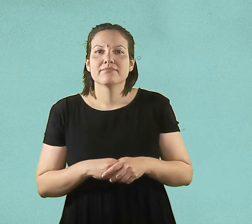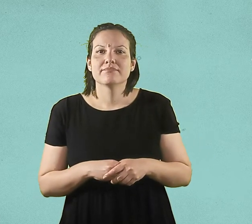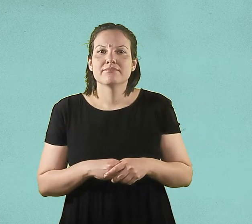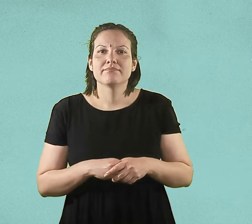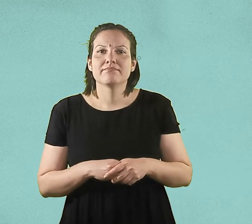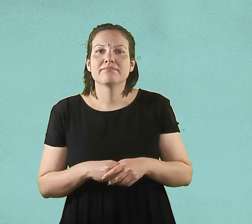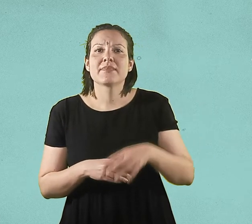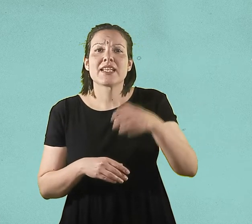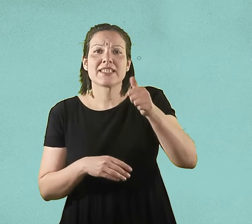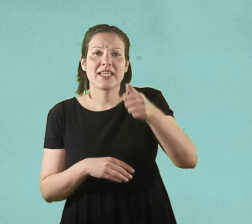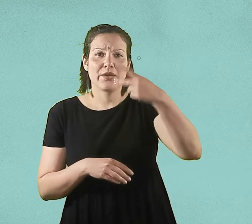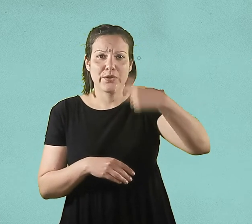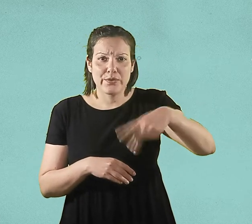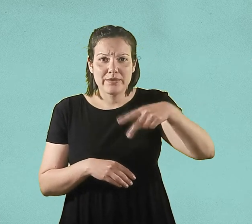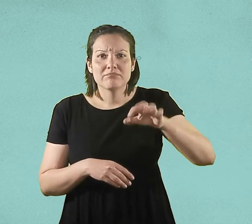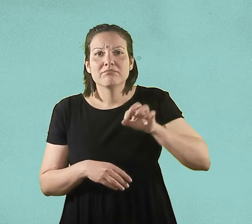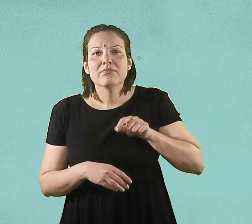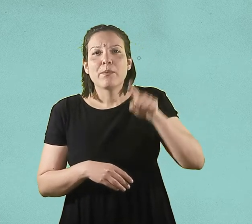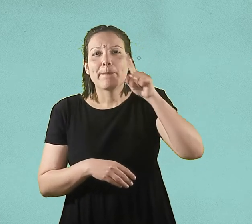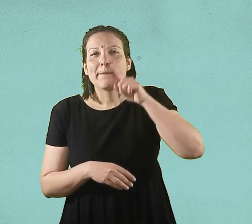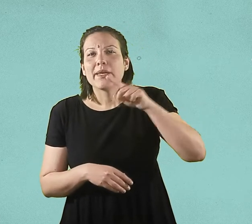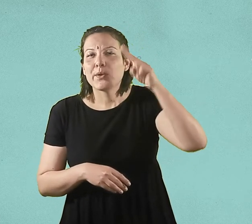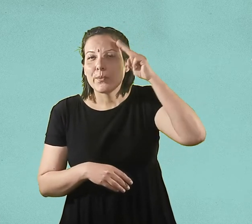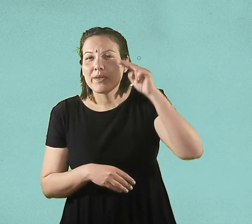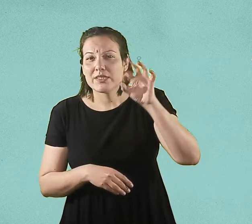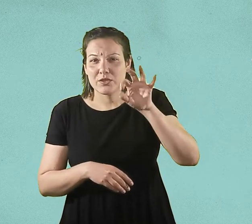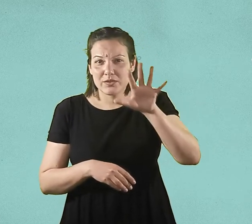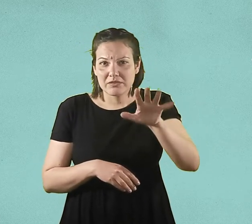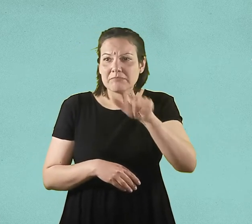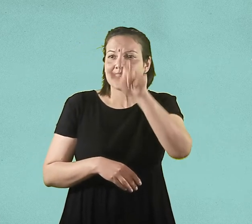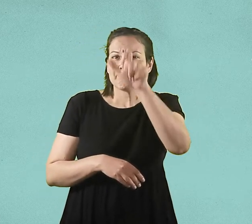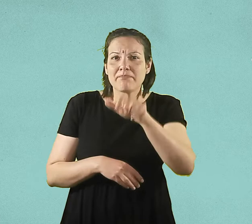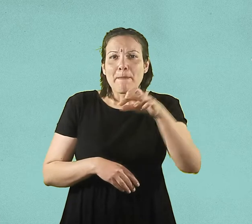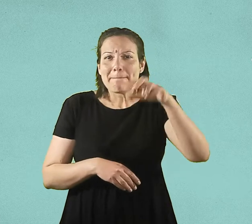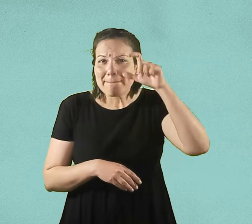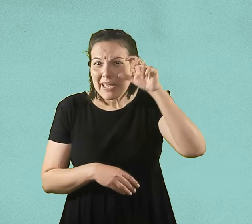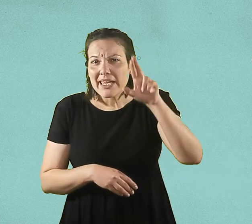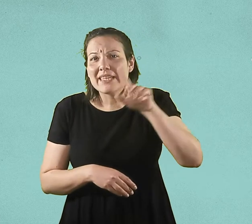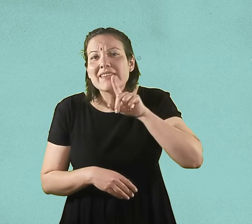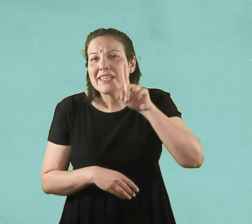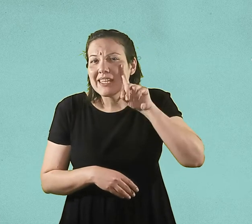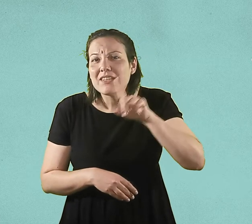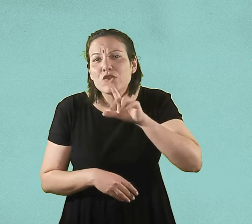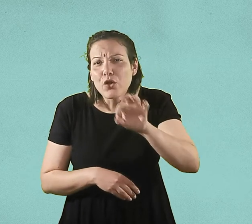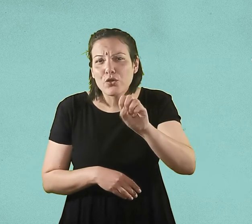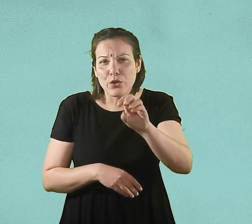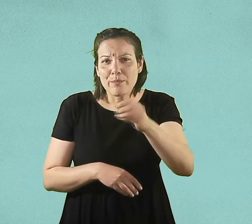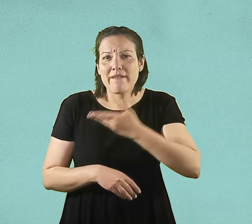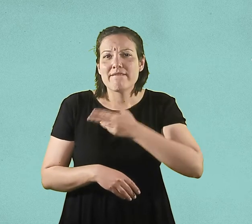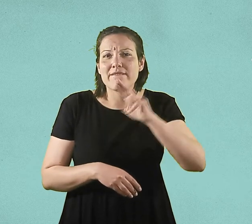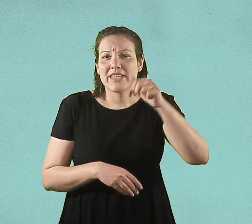El 6 de noviembre de 1905, el perito Francisco Moreno cedió a la